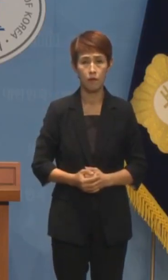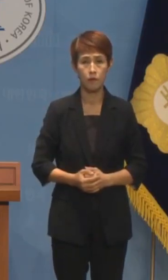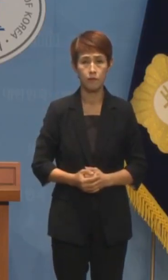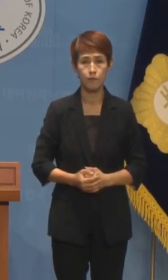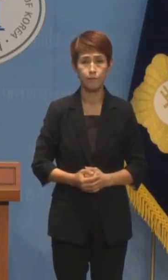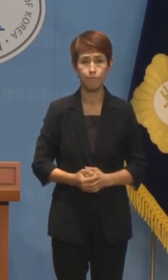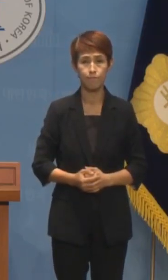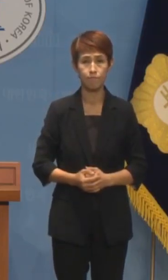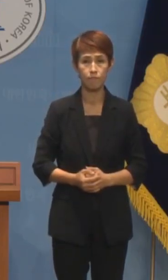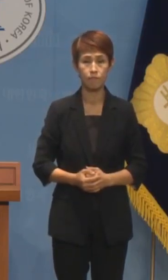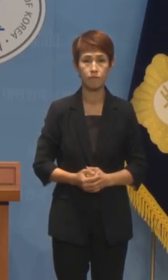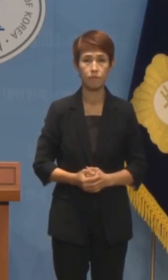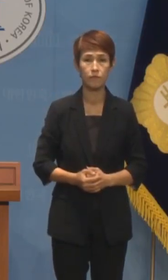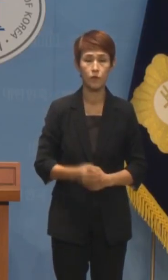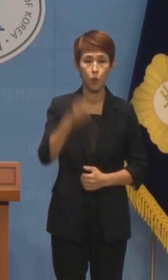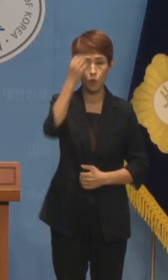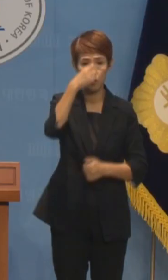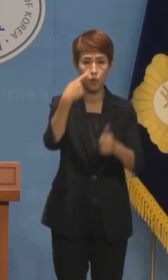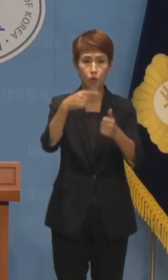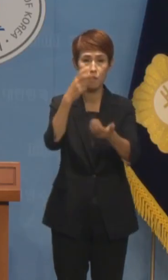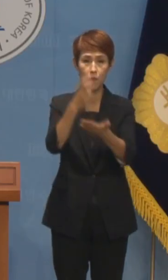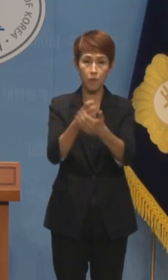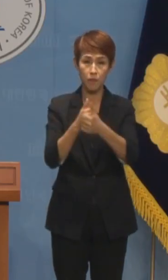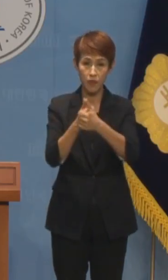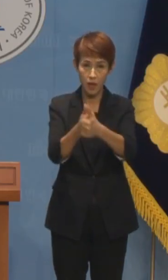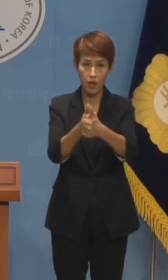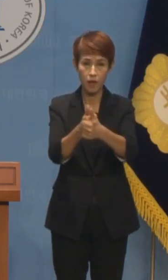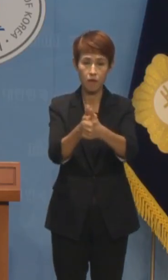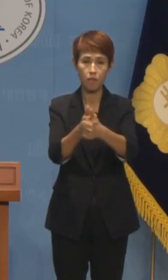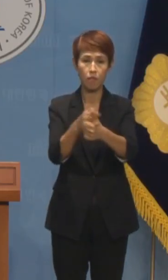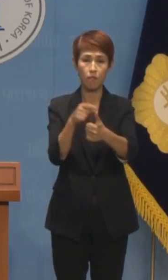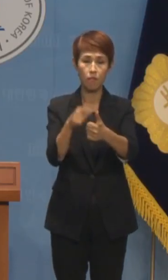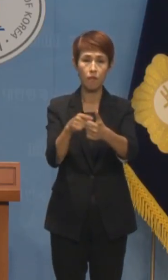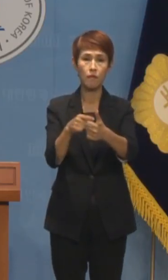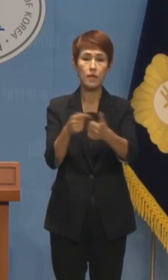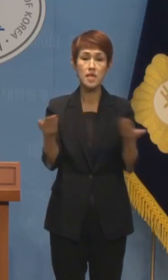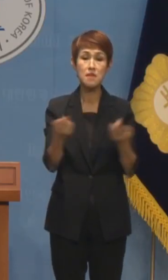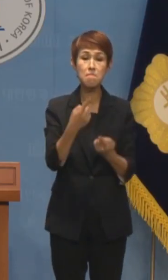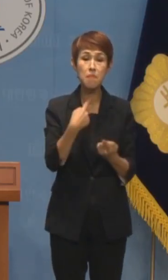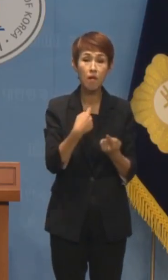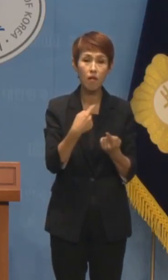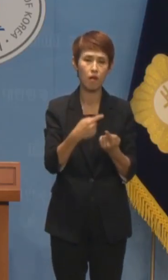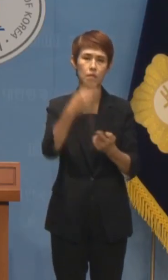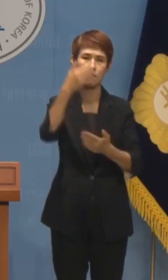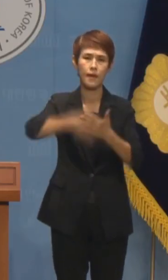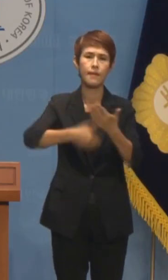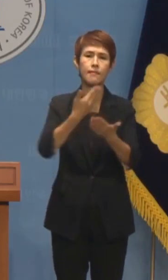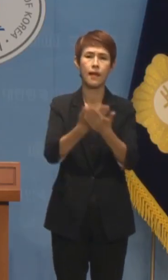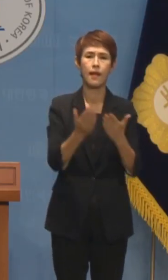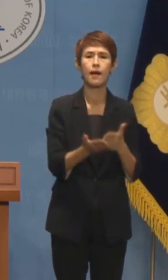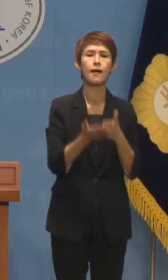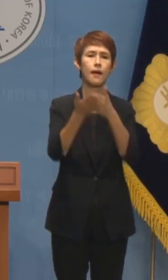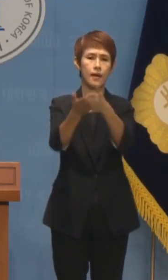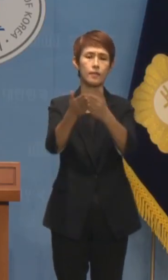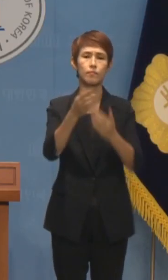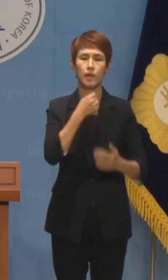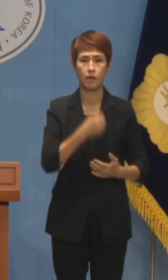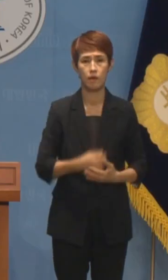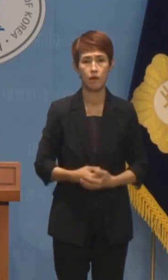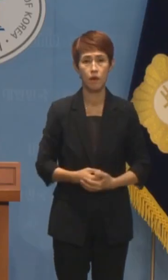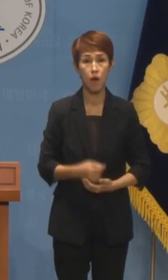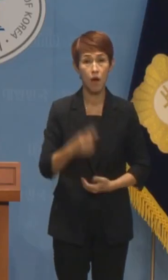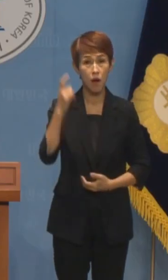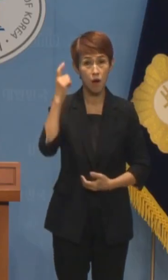여기서 고등교육법에 따라 근무한 경력을 제외하는 입법을 범야권과 협의해 추진하겠습니다.